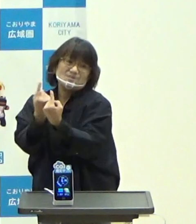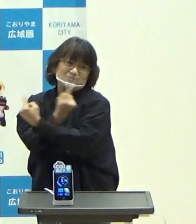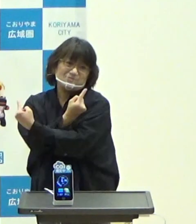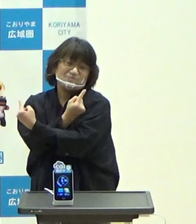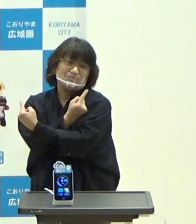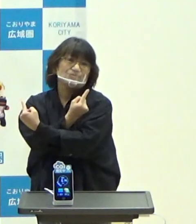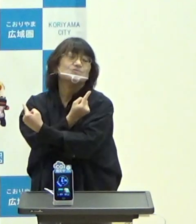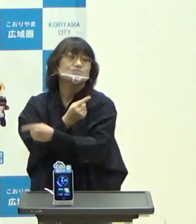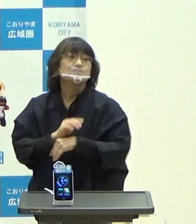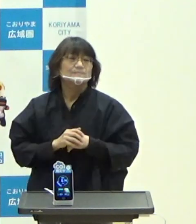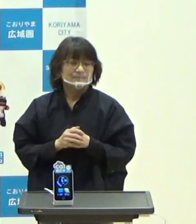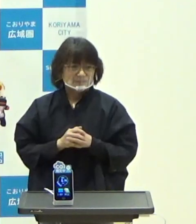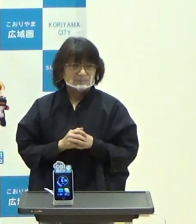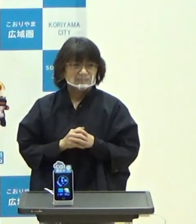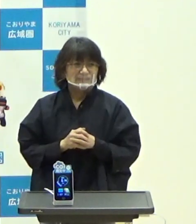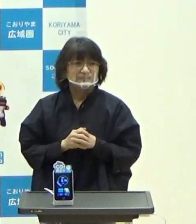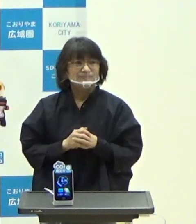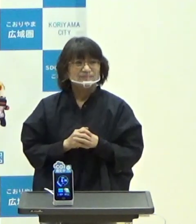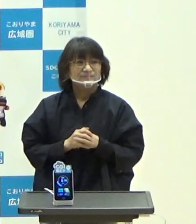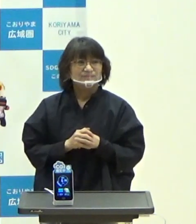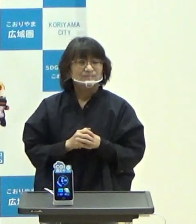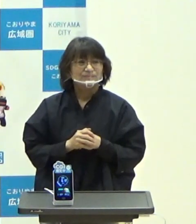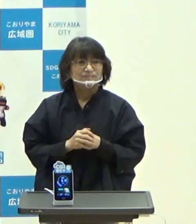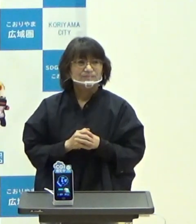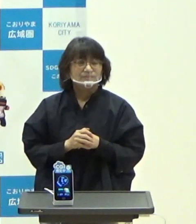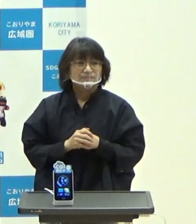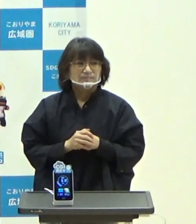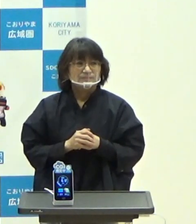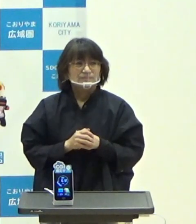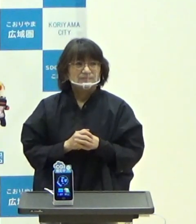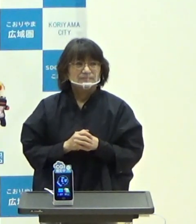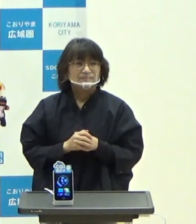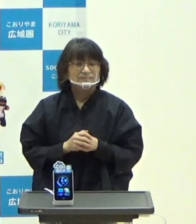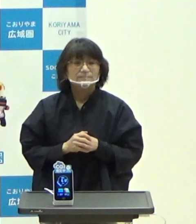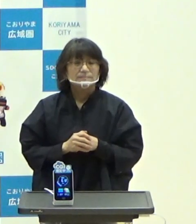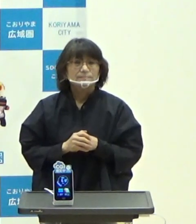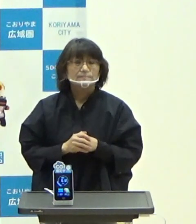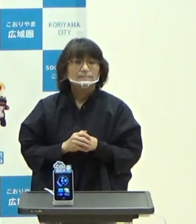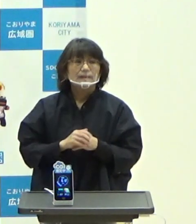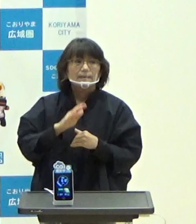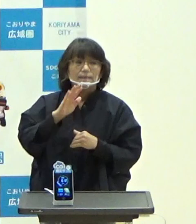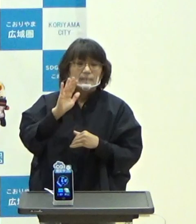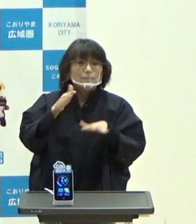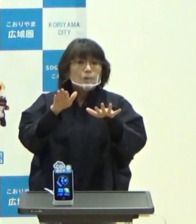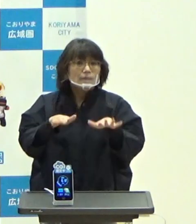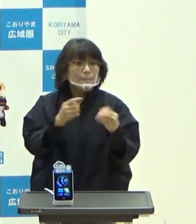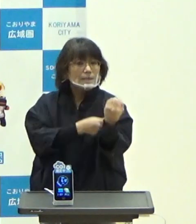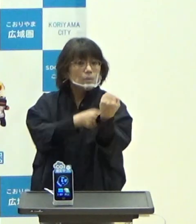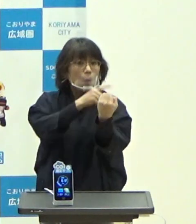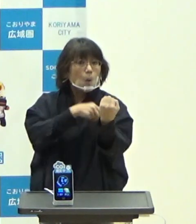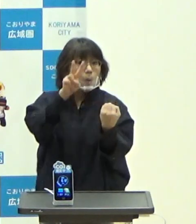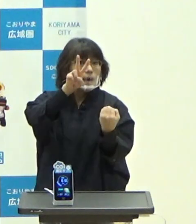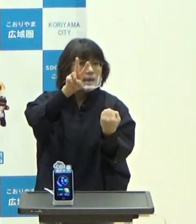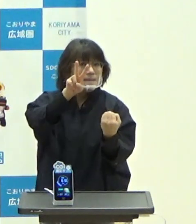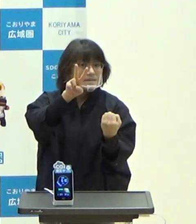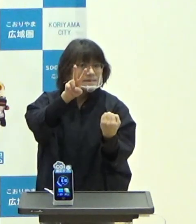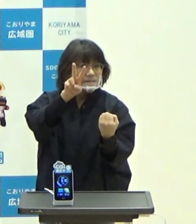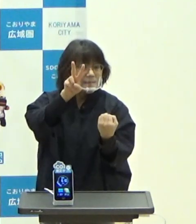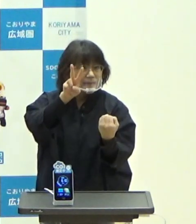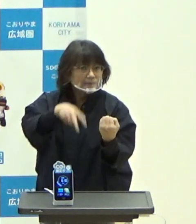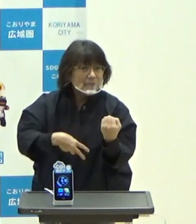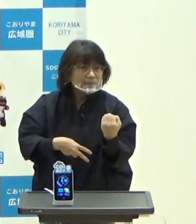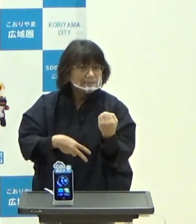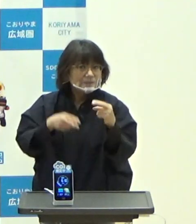ども、その現在その権利、業者、事業者